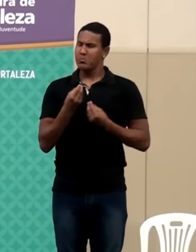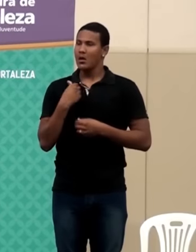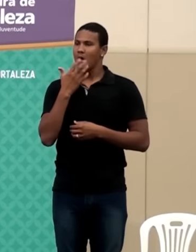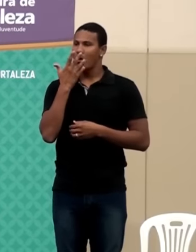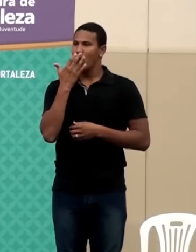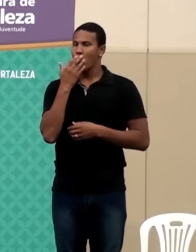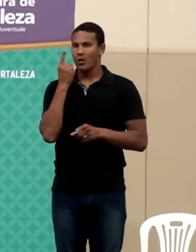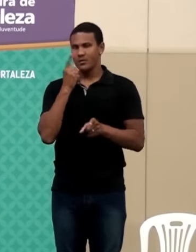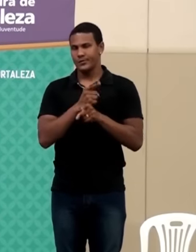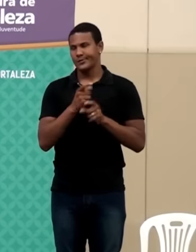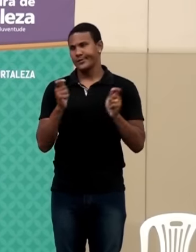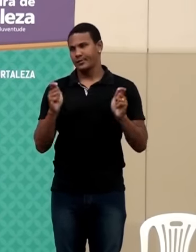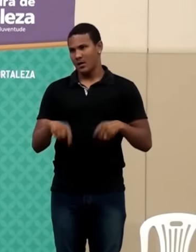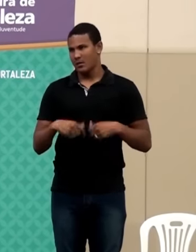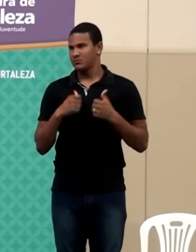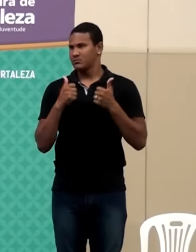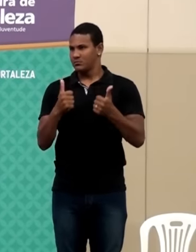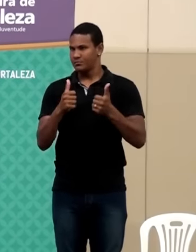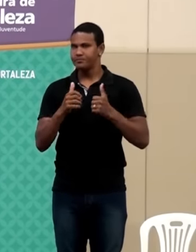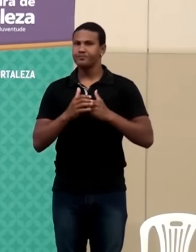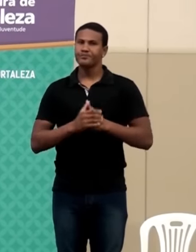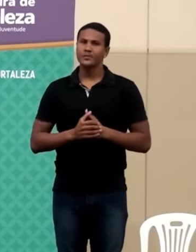coloração. Então vamos lá.